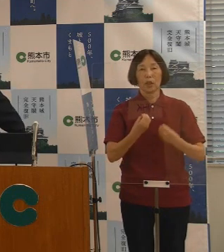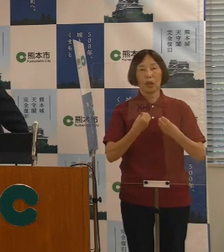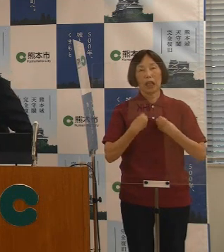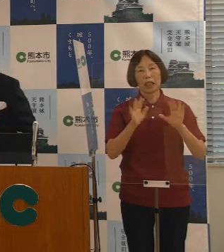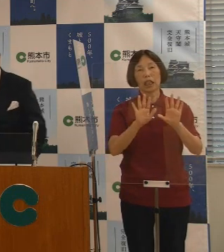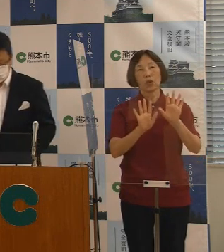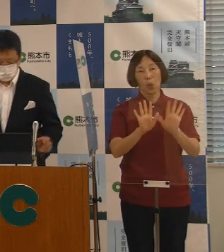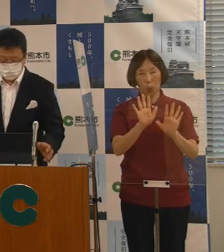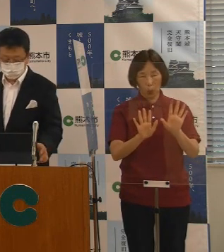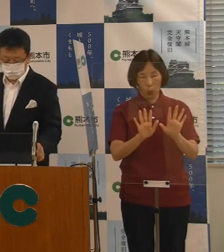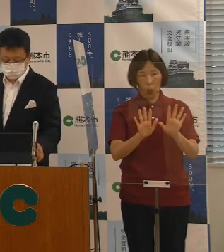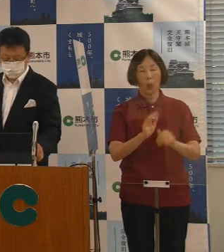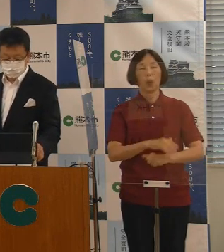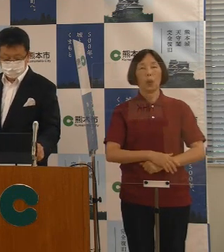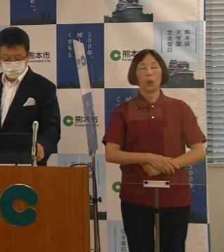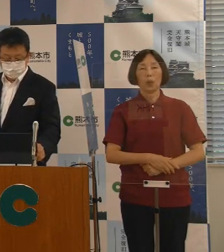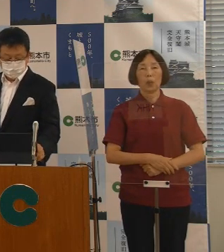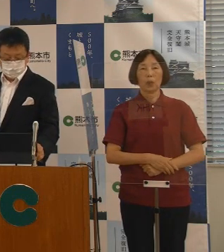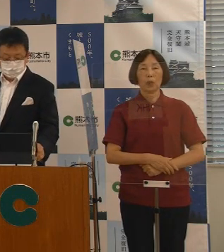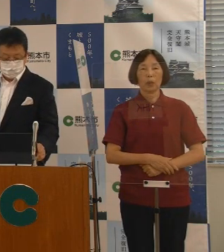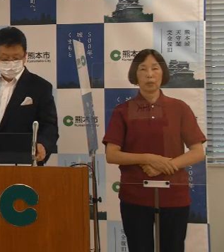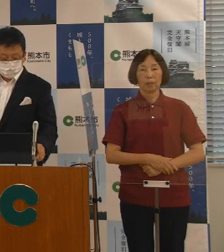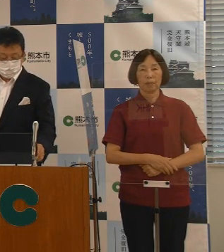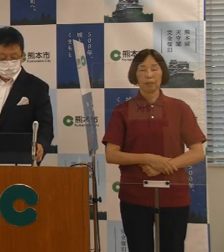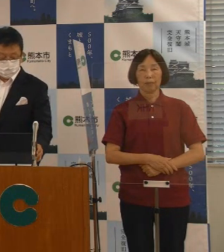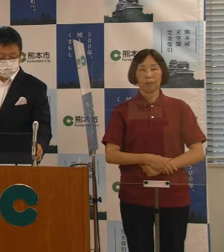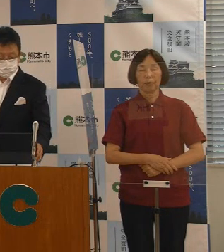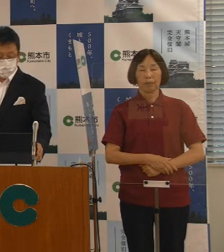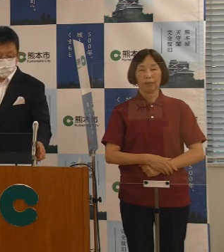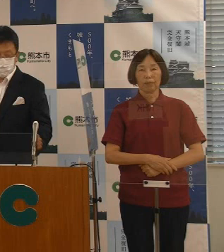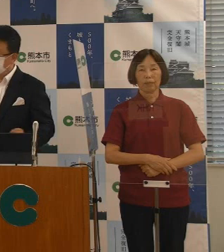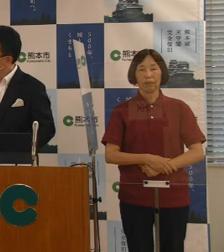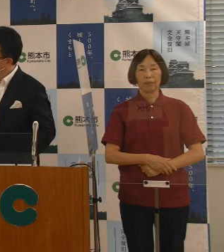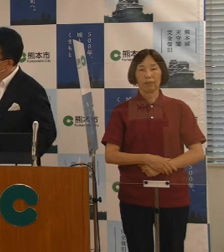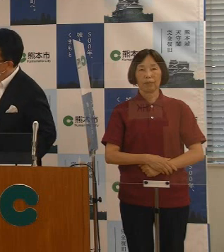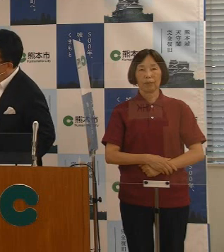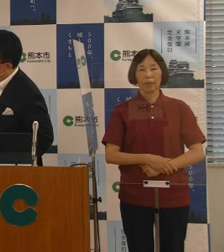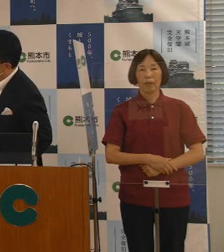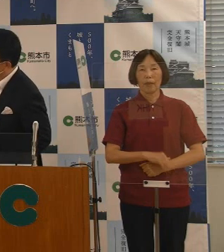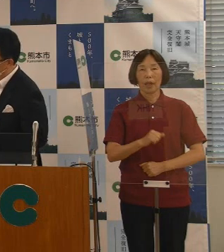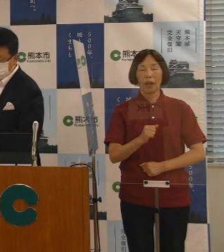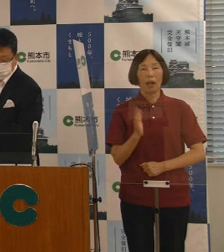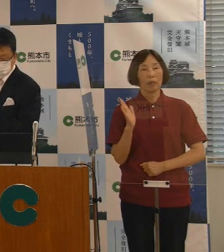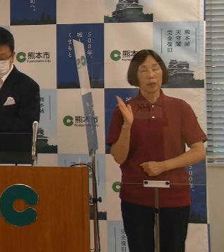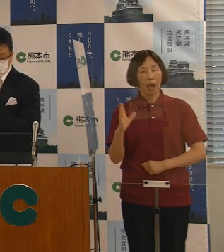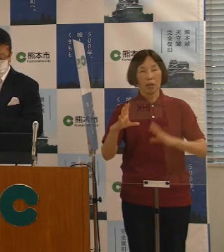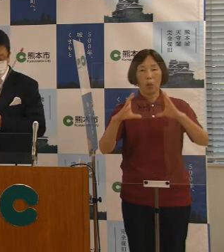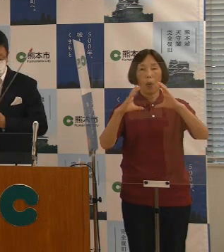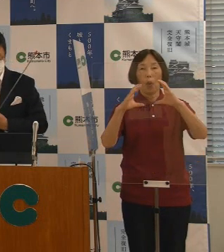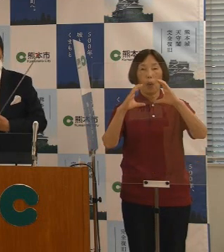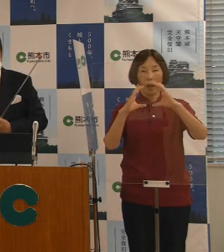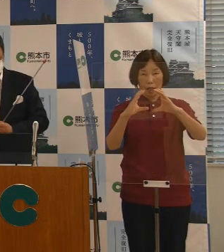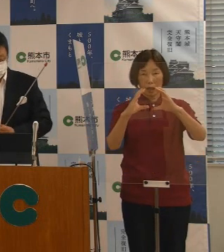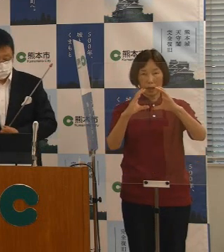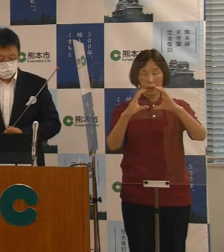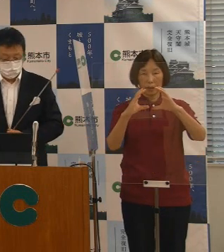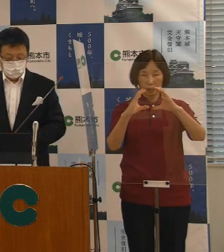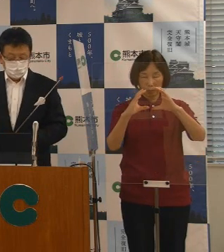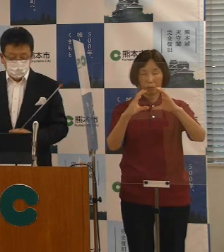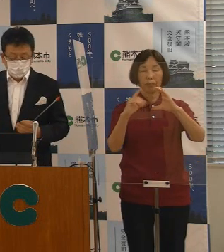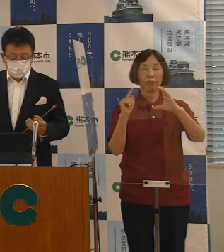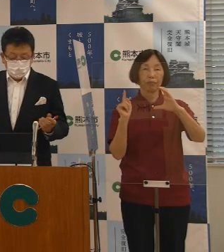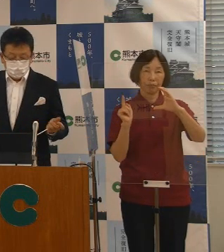況ということであります。また右側のこの円グラフなんですけれども、